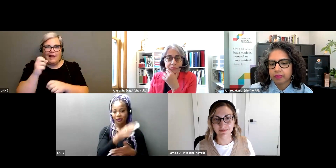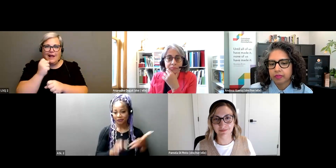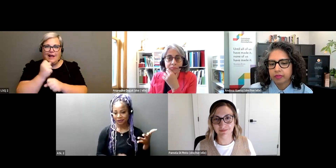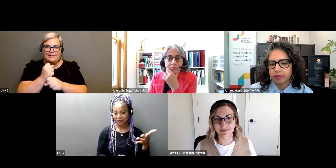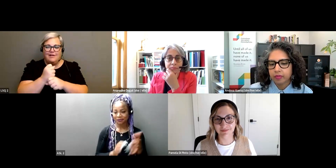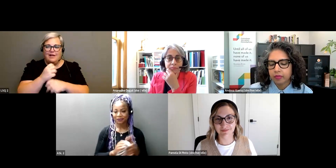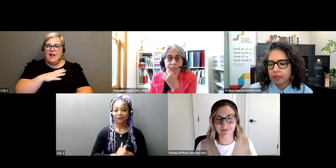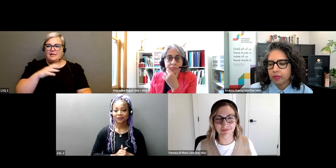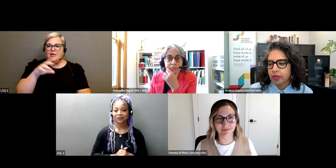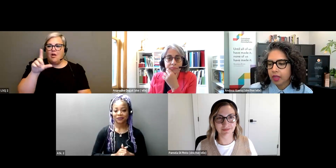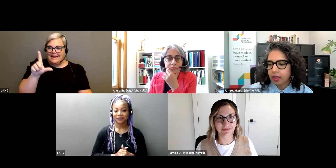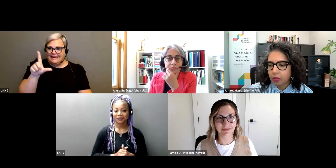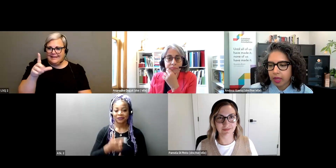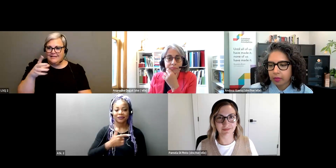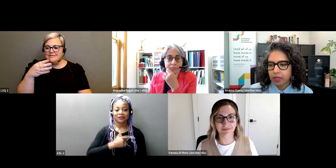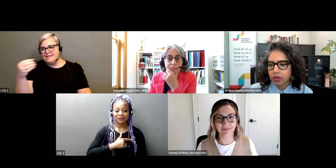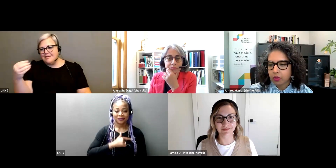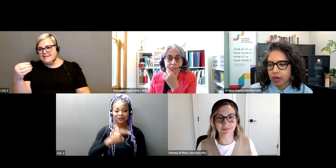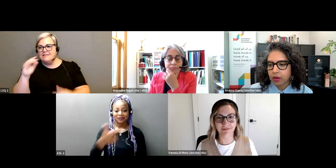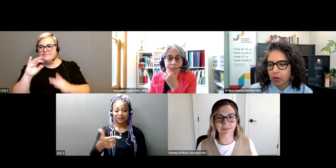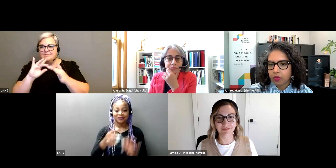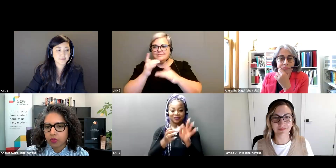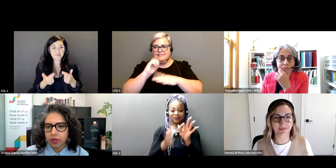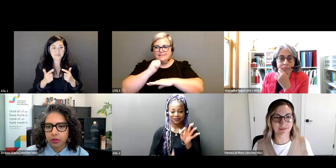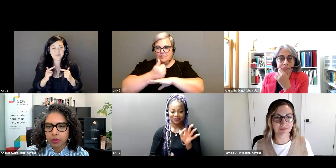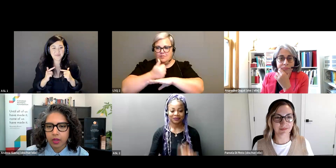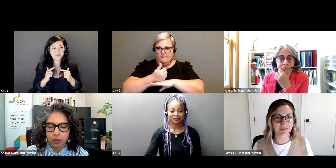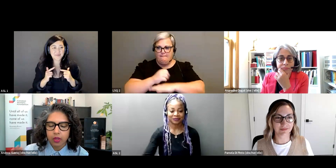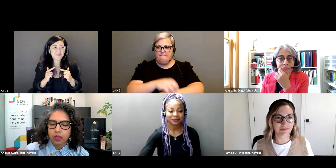LinkedIn et notre site web.